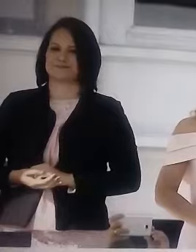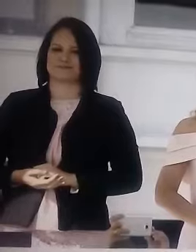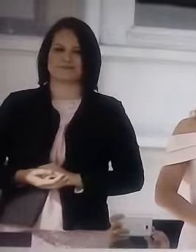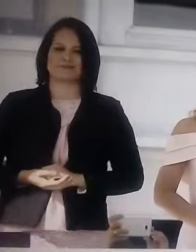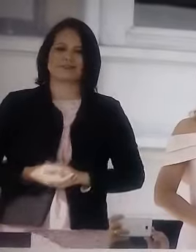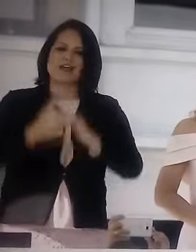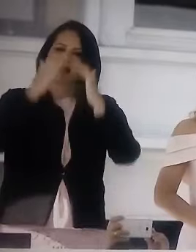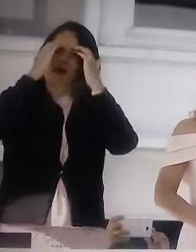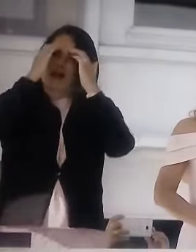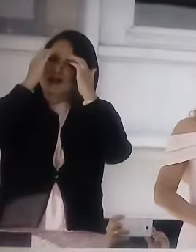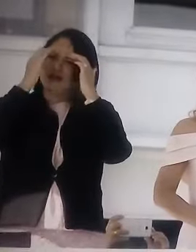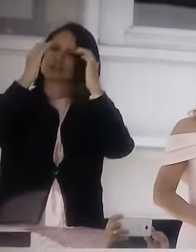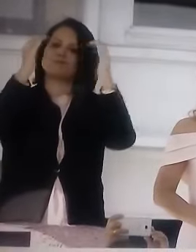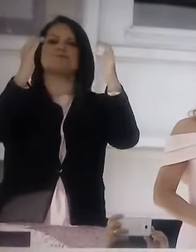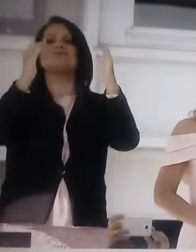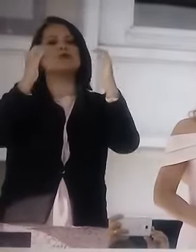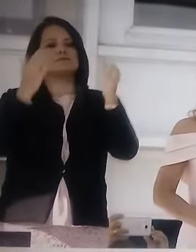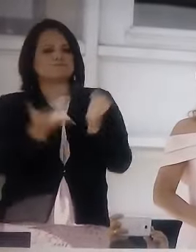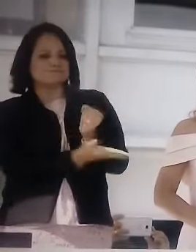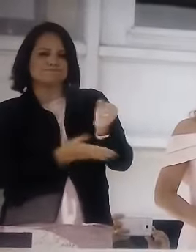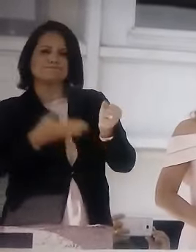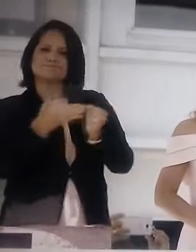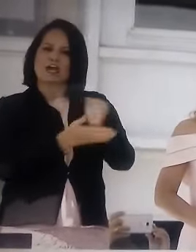Respeitando os princípios do Estado Democrático,